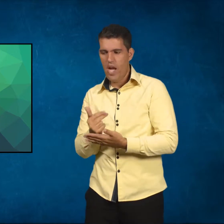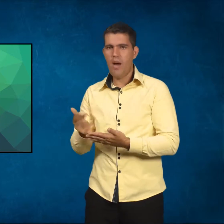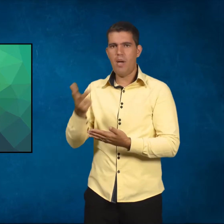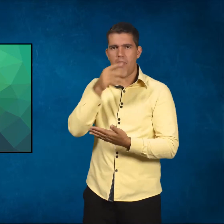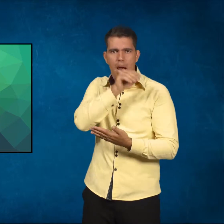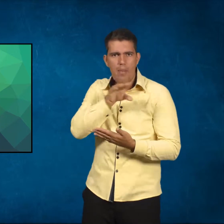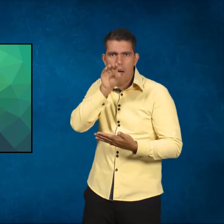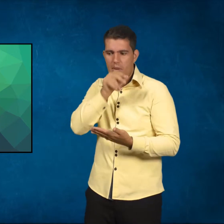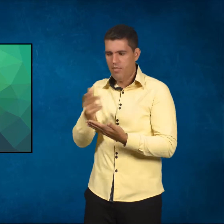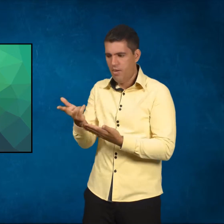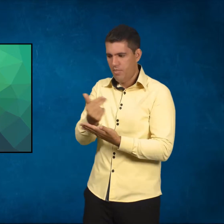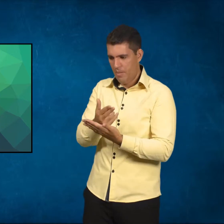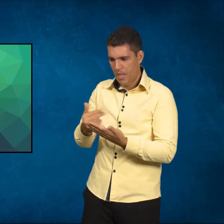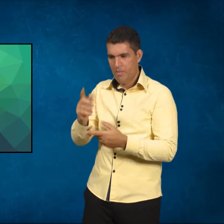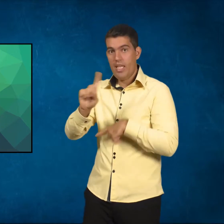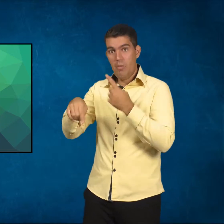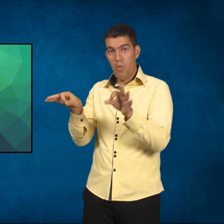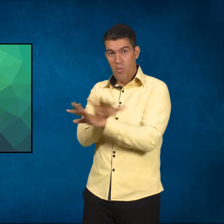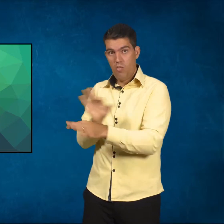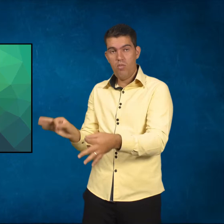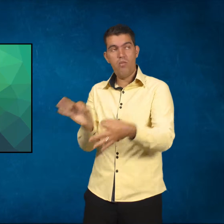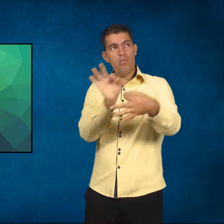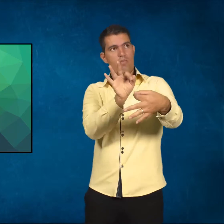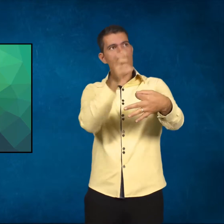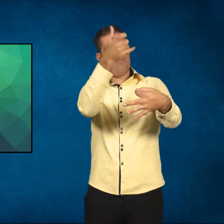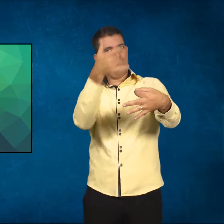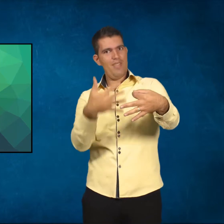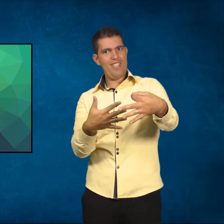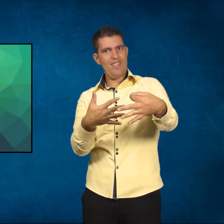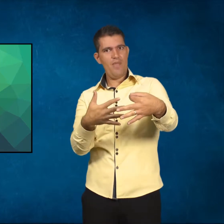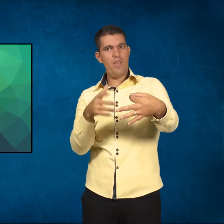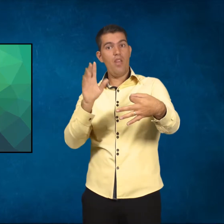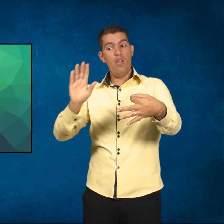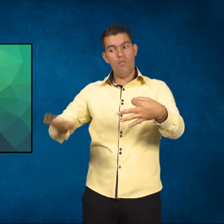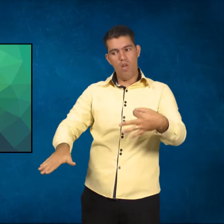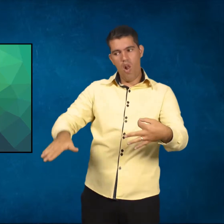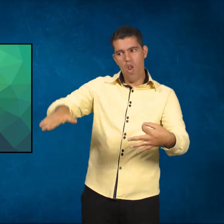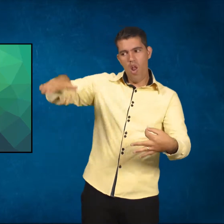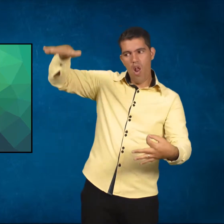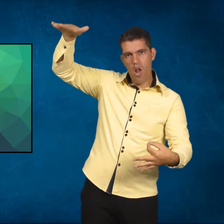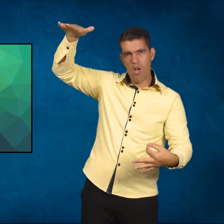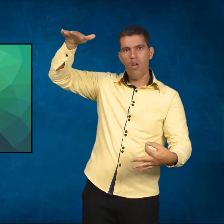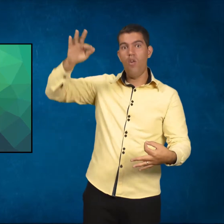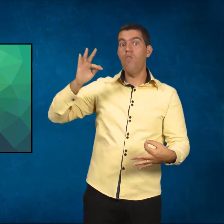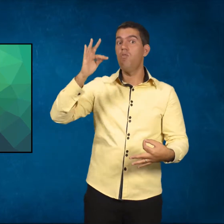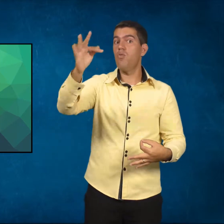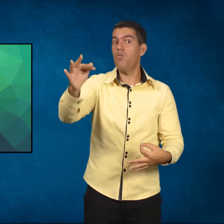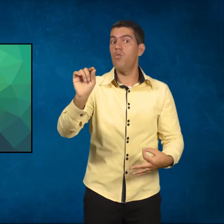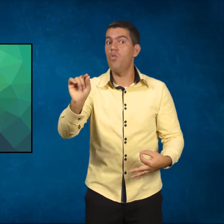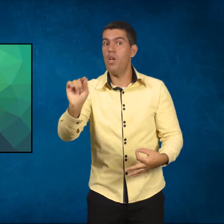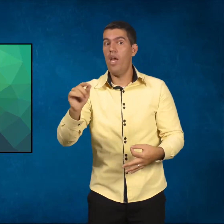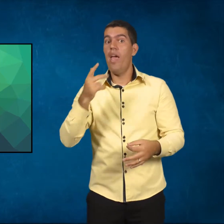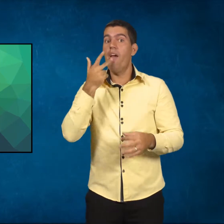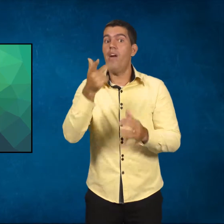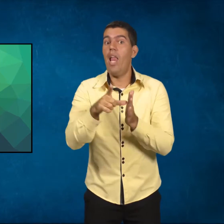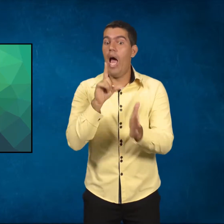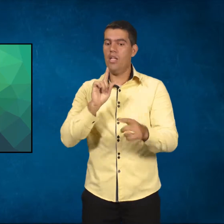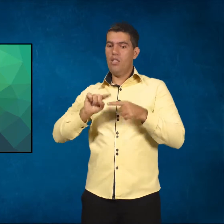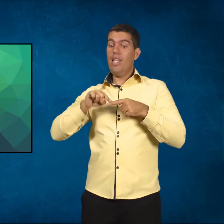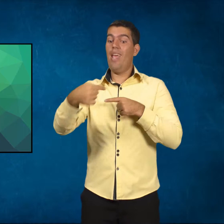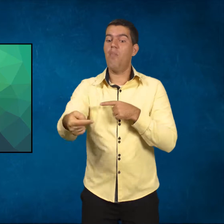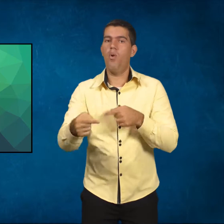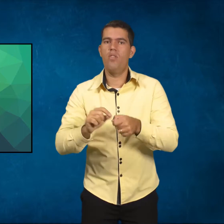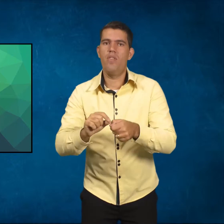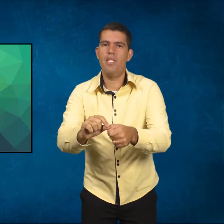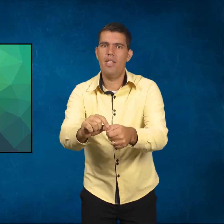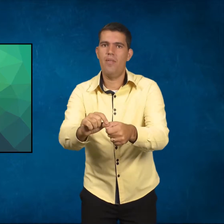ela mostra o desenho e fala o que ela desenhou. Já no estágio mais avançado, a gente percebe que a fala precede a ação. Então, no caso do exemplo que eu falei aqui para